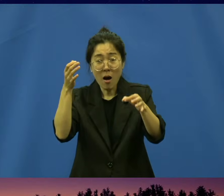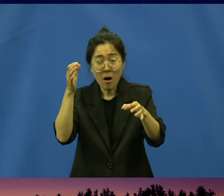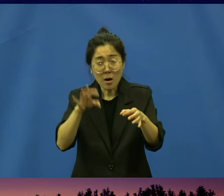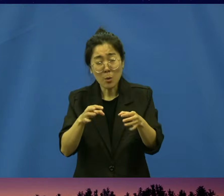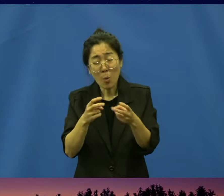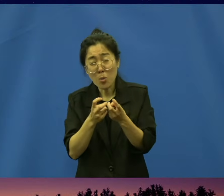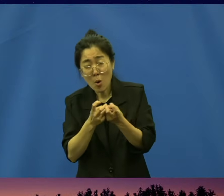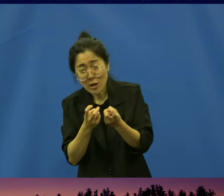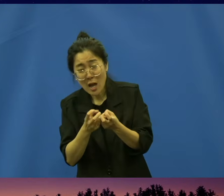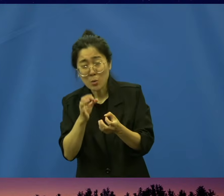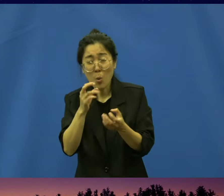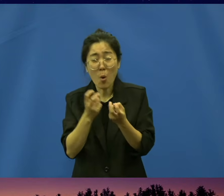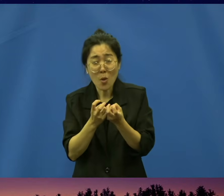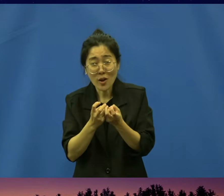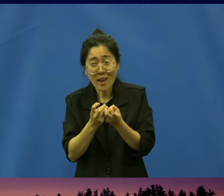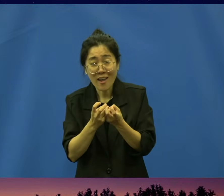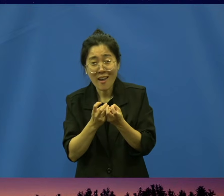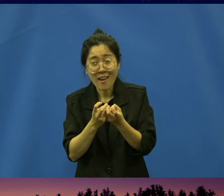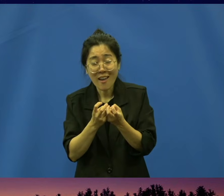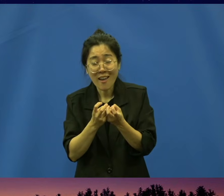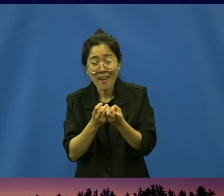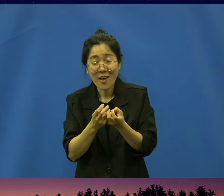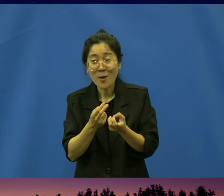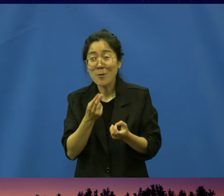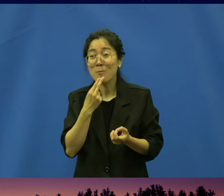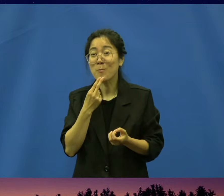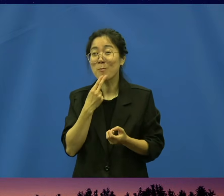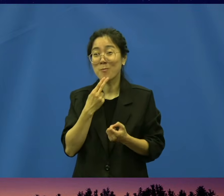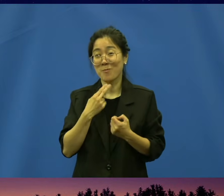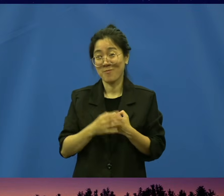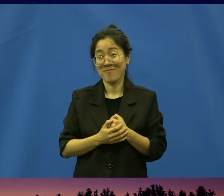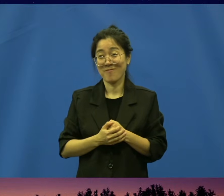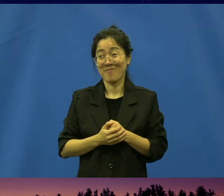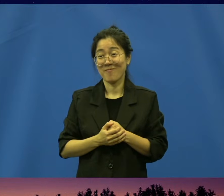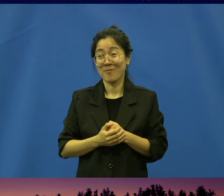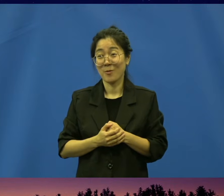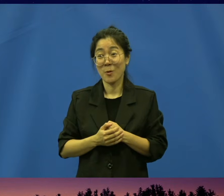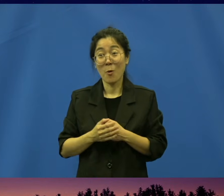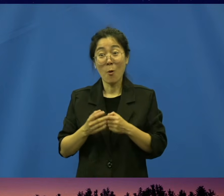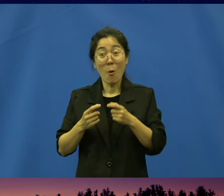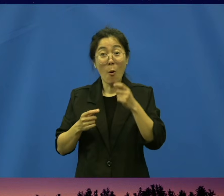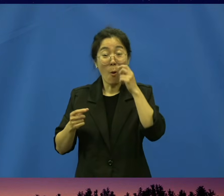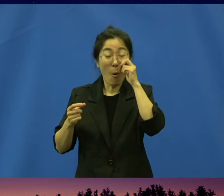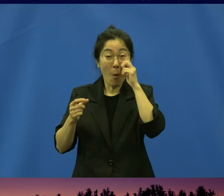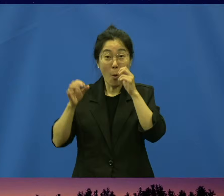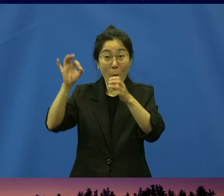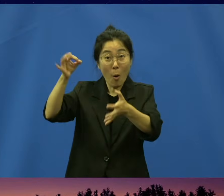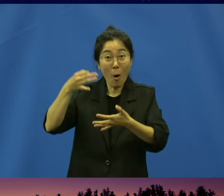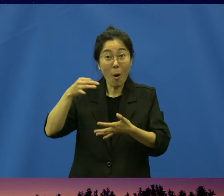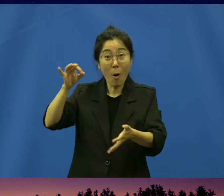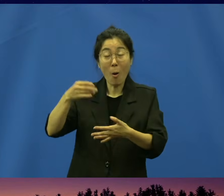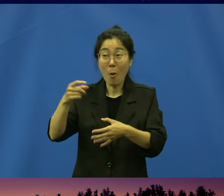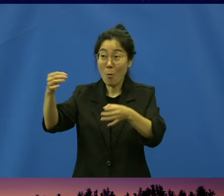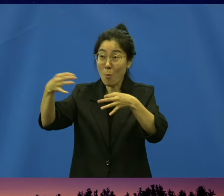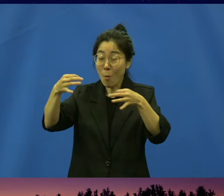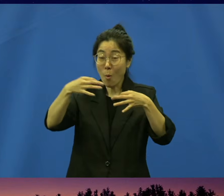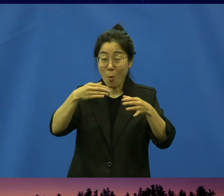없었습니다. 사실상 재정적으로 적자가 나지 않게 하는 것보다 더 중요한 단장의